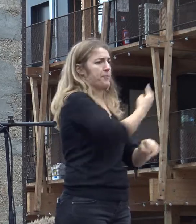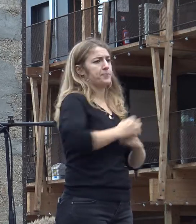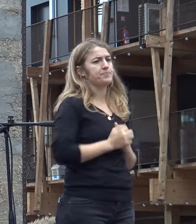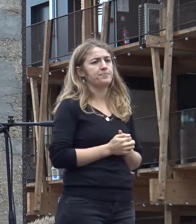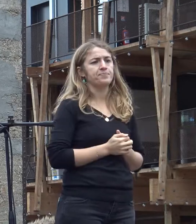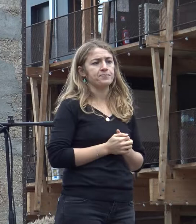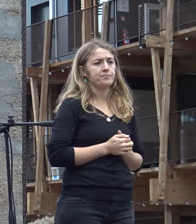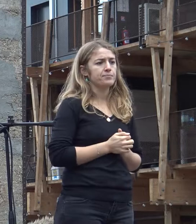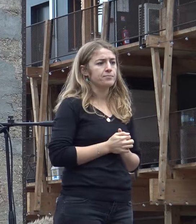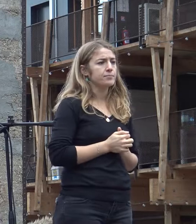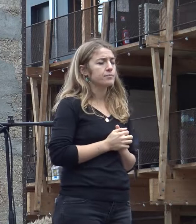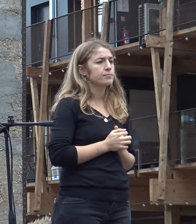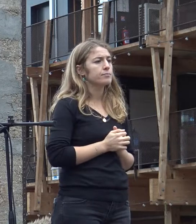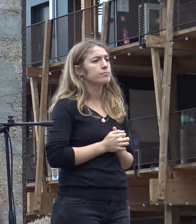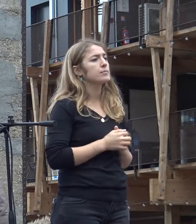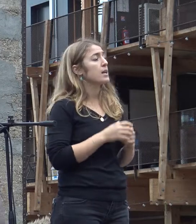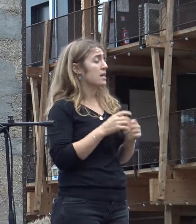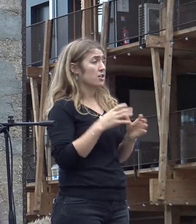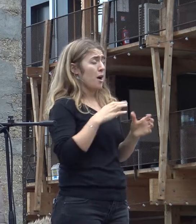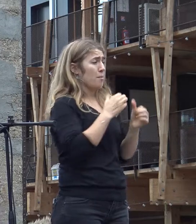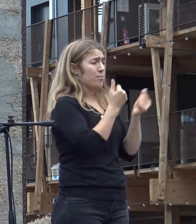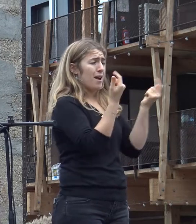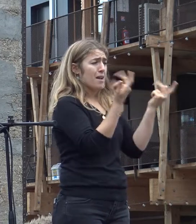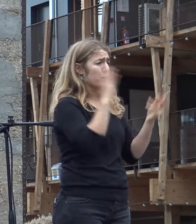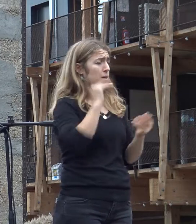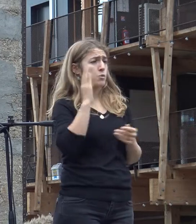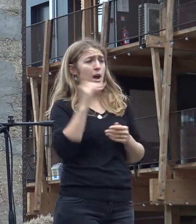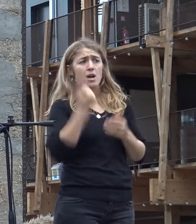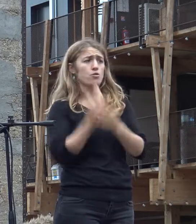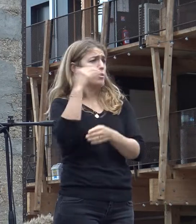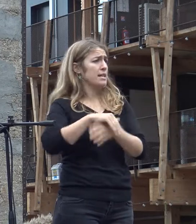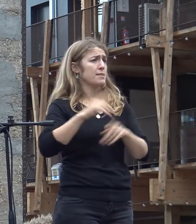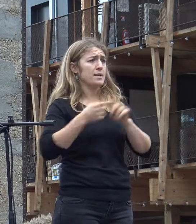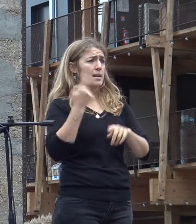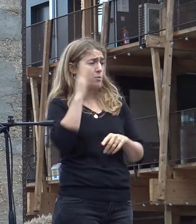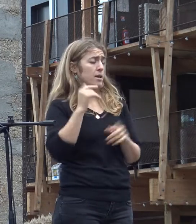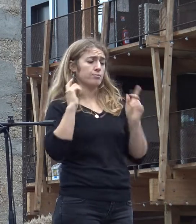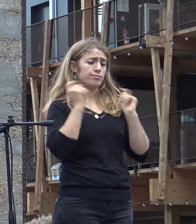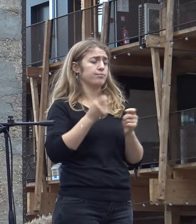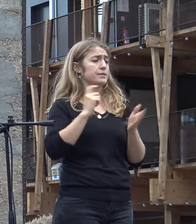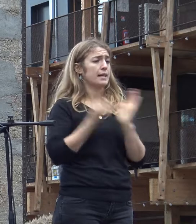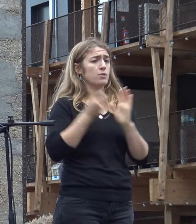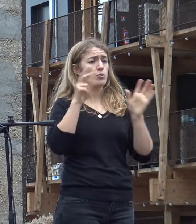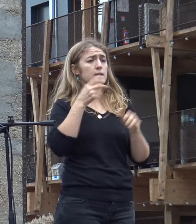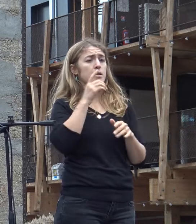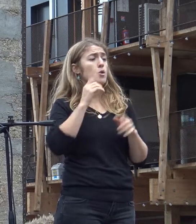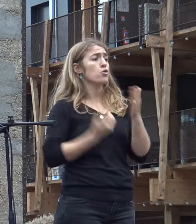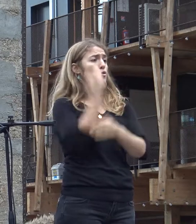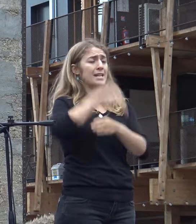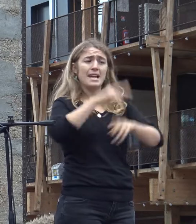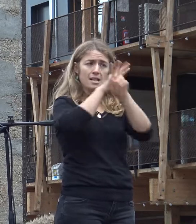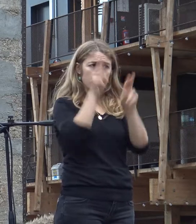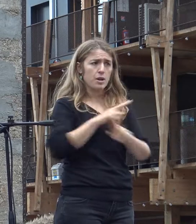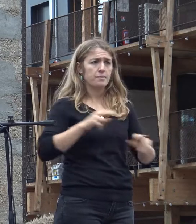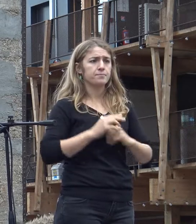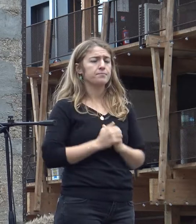Il y en a tant qu'il faut leur consacrer une journée particulière, c'est pourquoi le 8 décembre est la journée internationale. Mais c'est